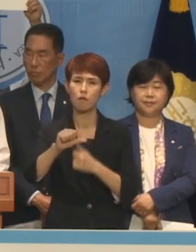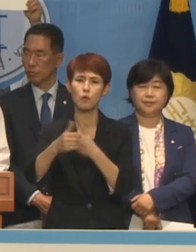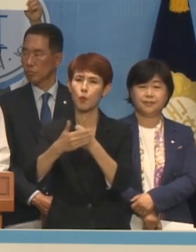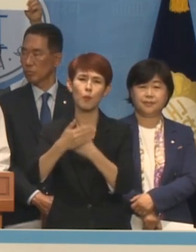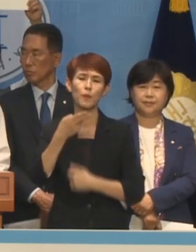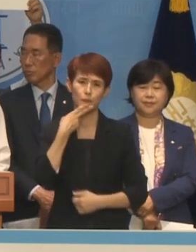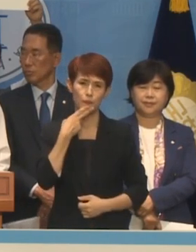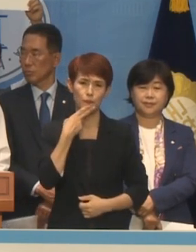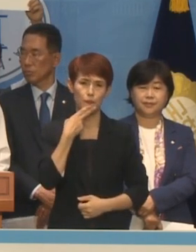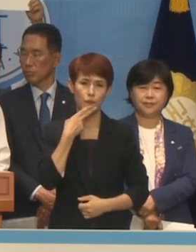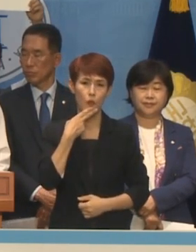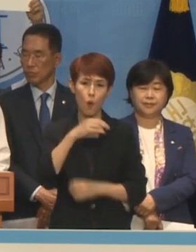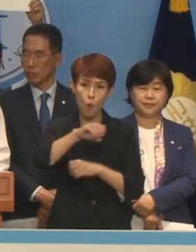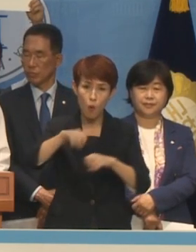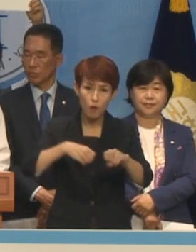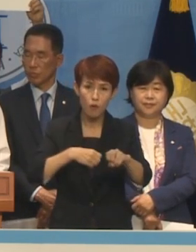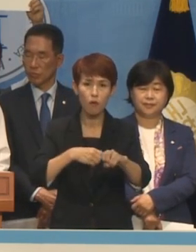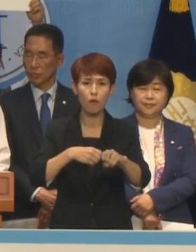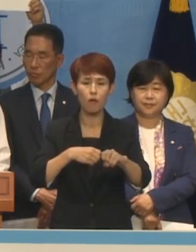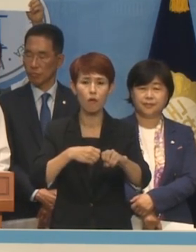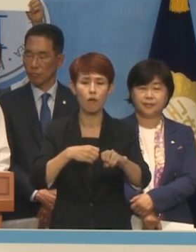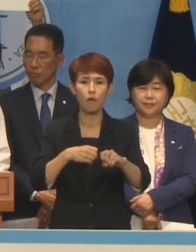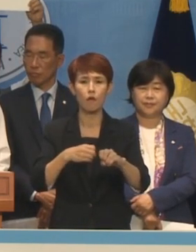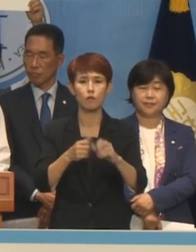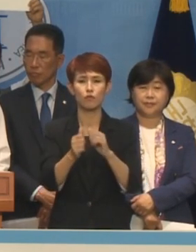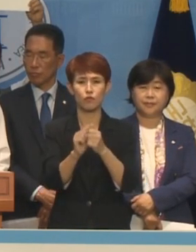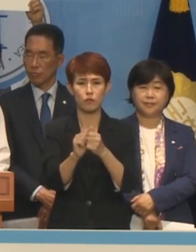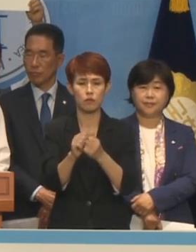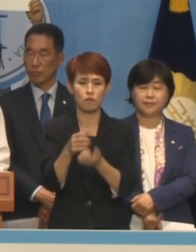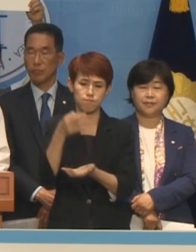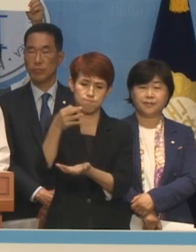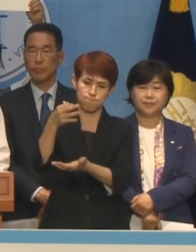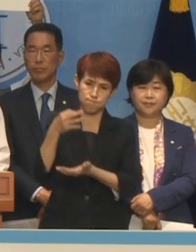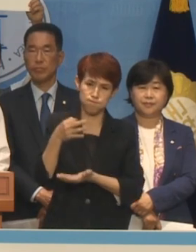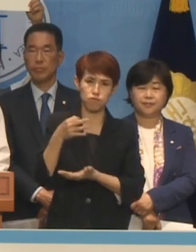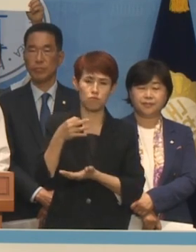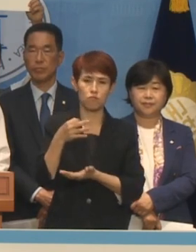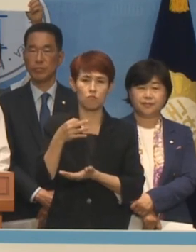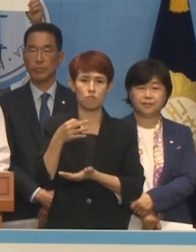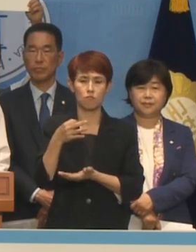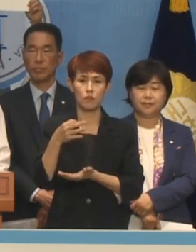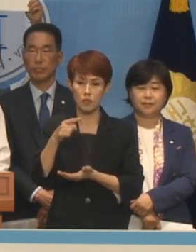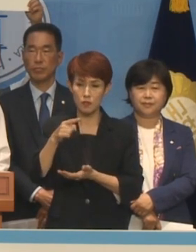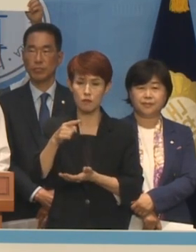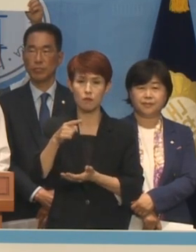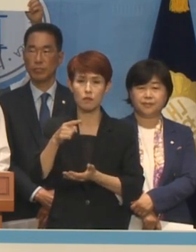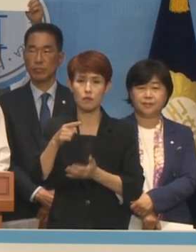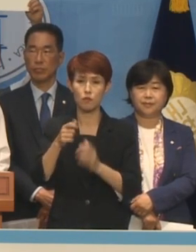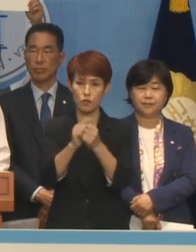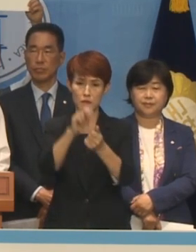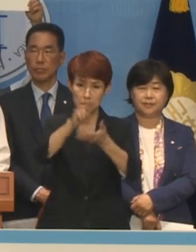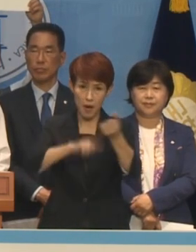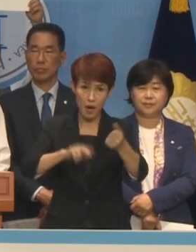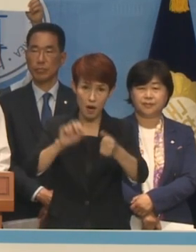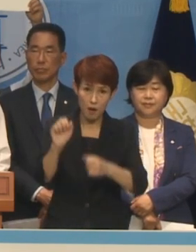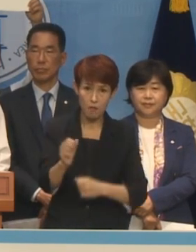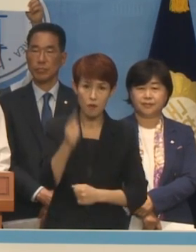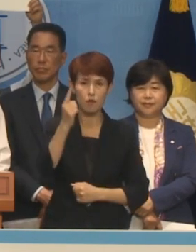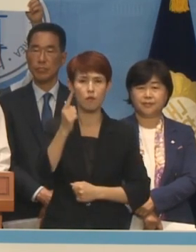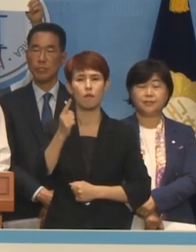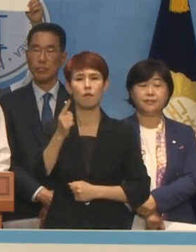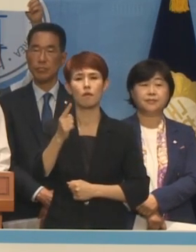않을 뿐더러 오히려 단독 소유, 고배당, 한전 KDN 지분 매각으로 인해 한전의 중장기적